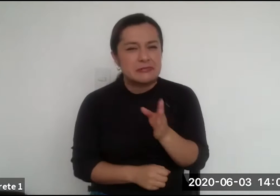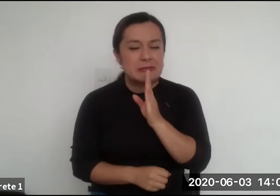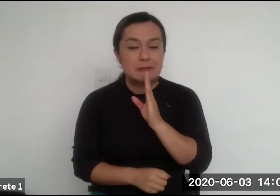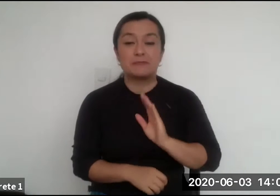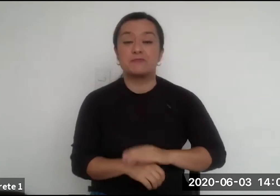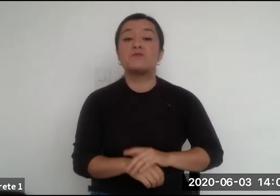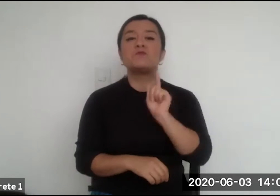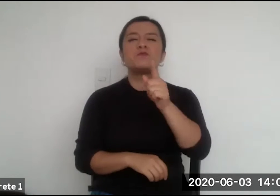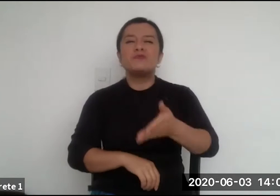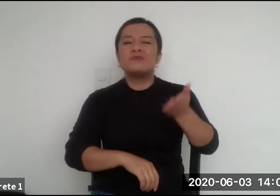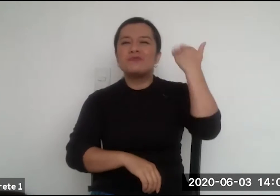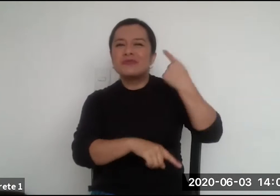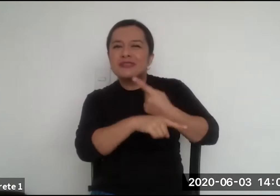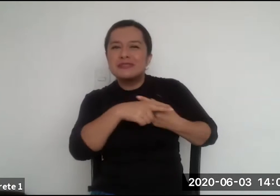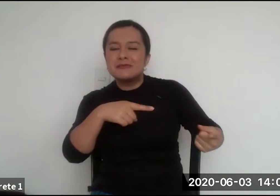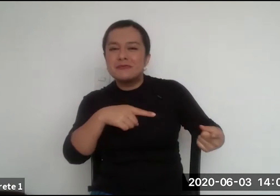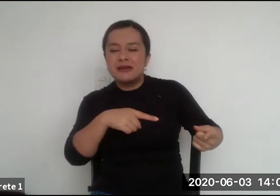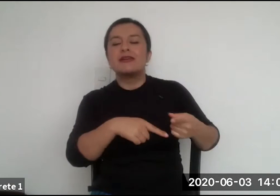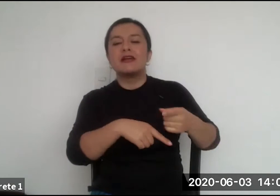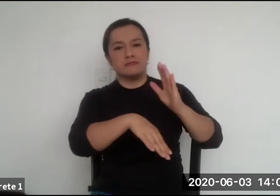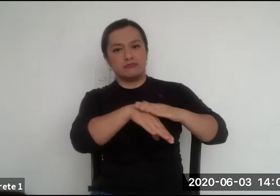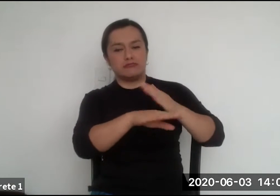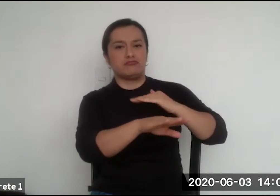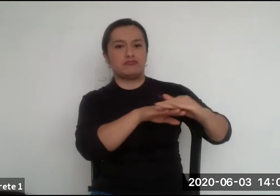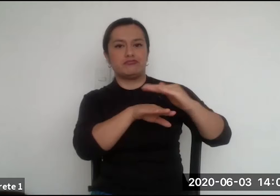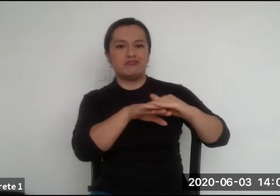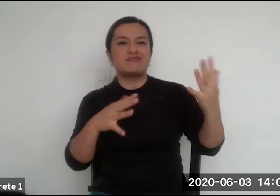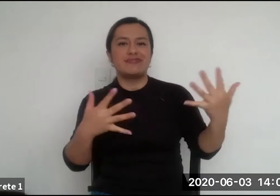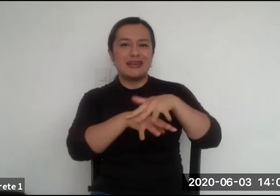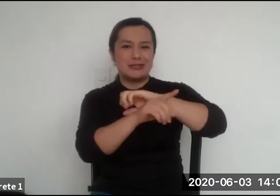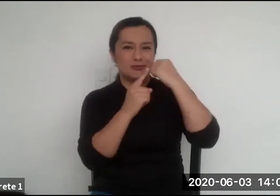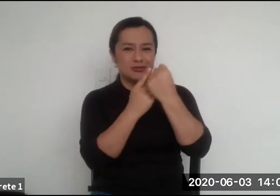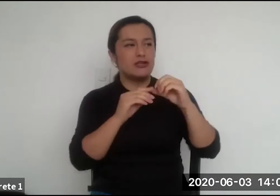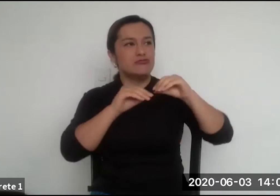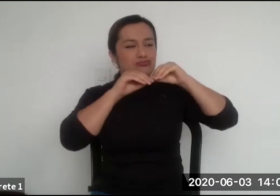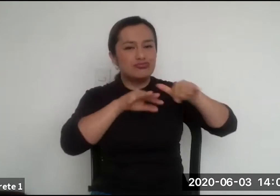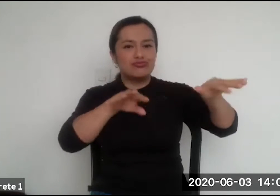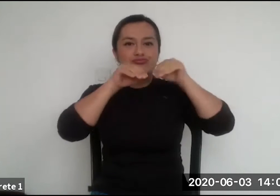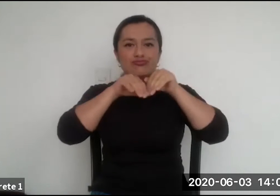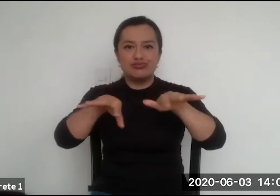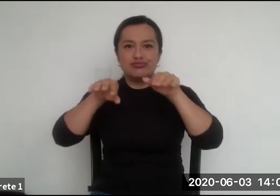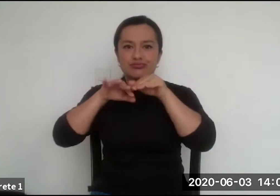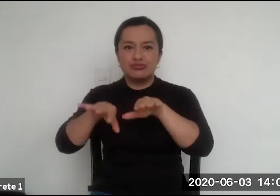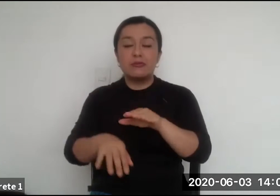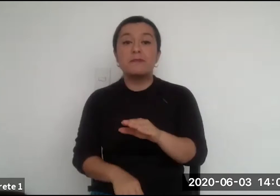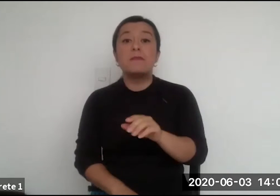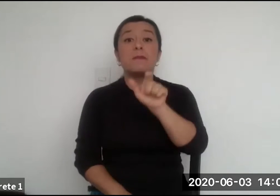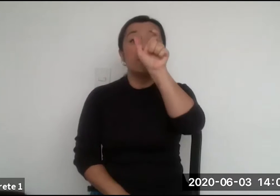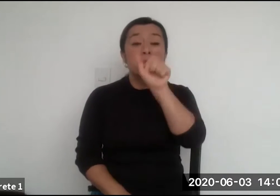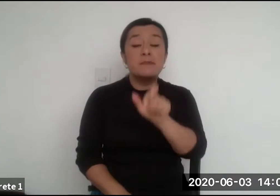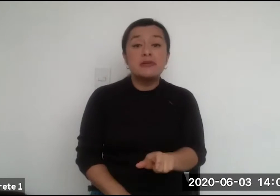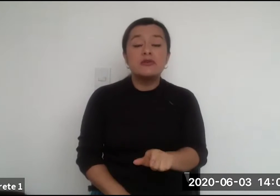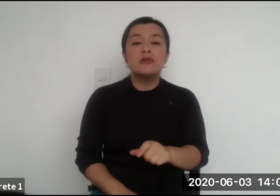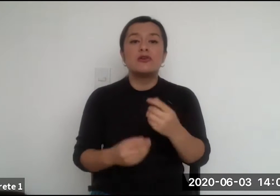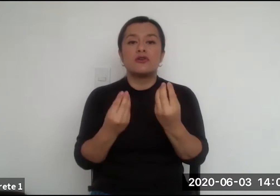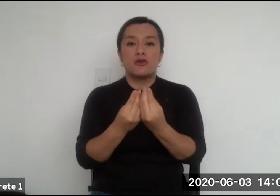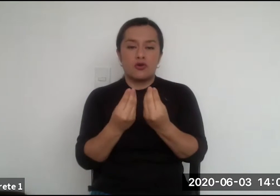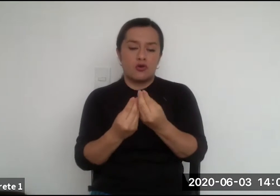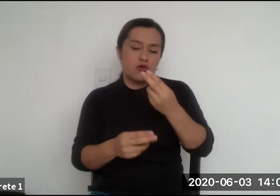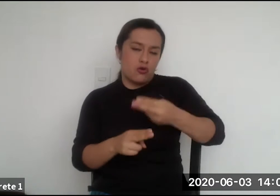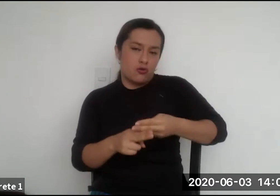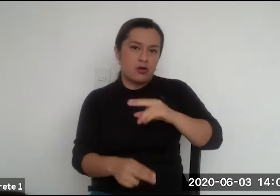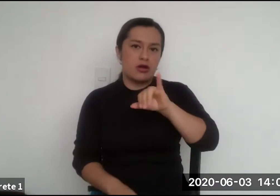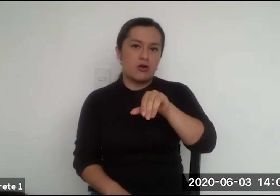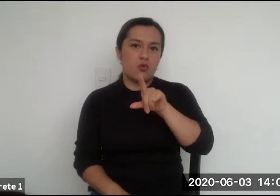la semana pasada, que empezó a circular pues por redes, aparecía que nos iba a acompañar un compañero llamado Juan Carlos Zea, que